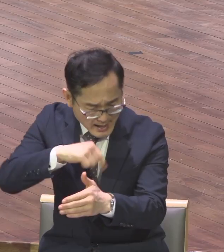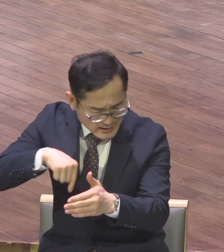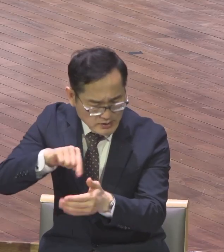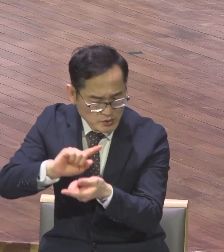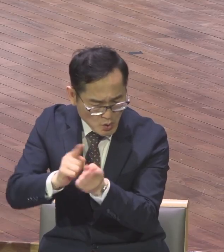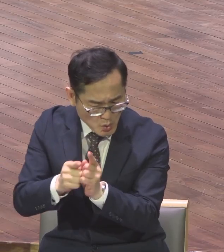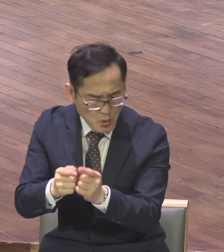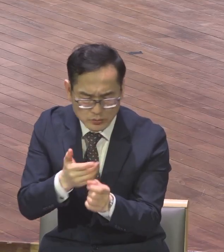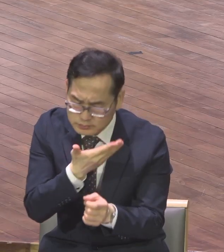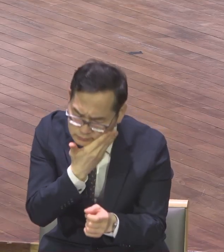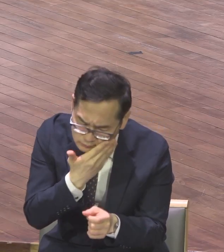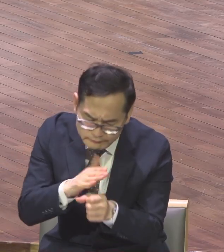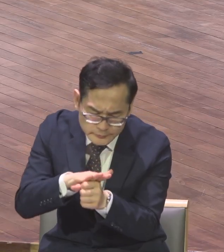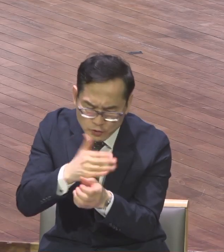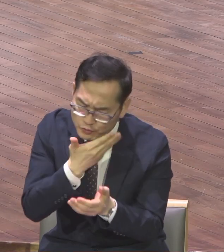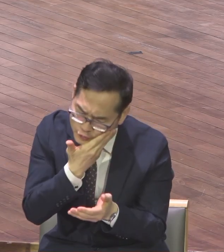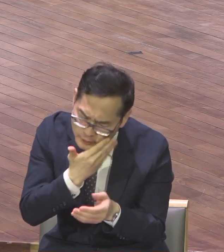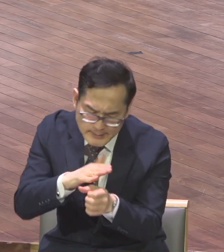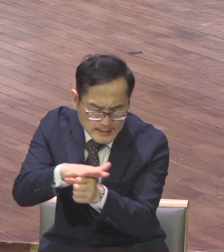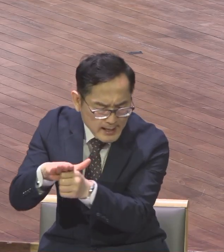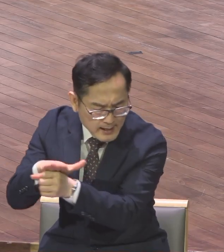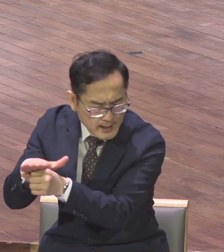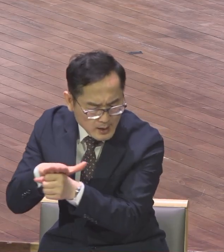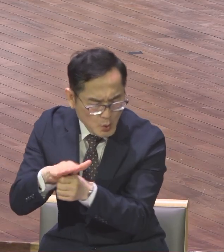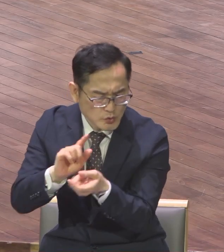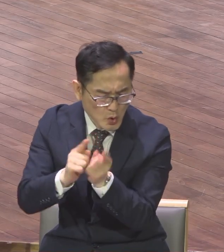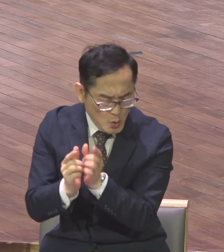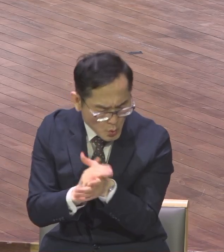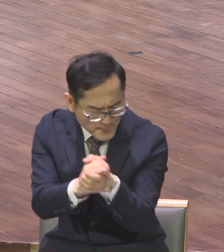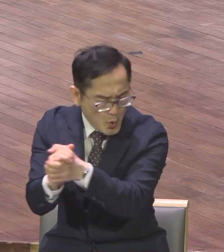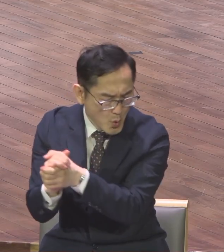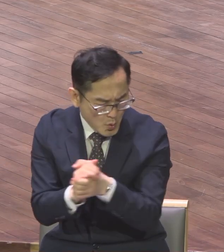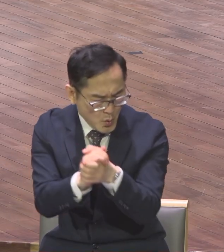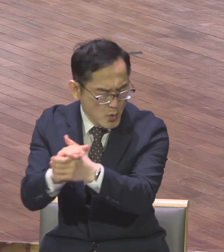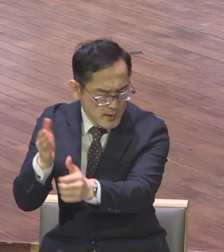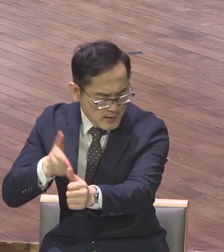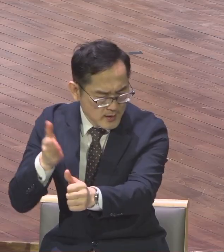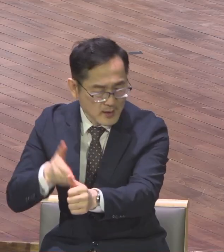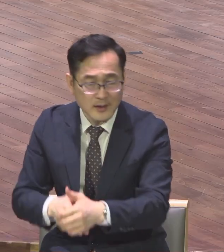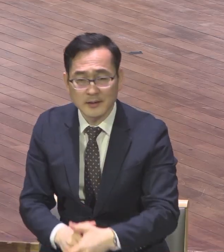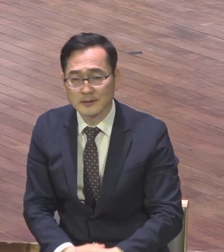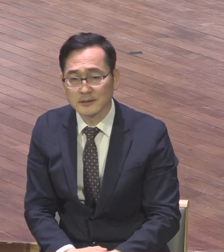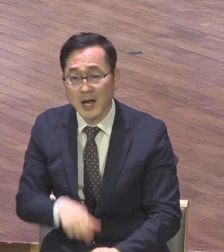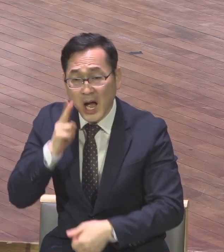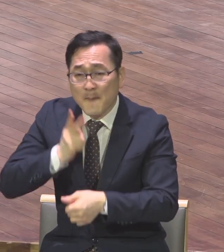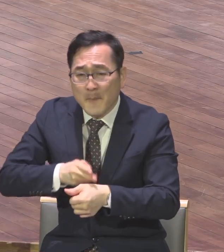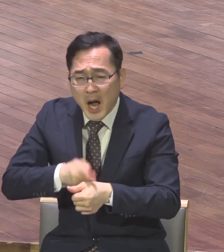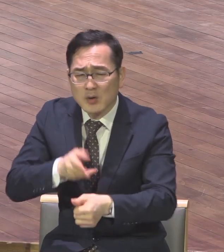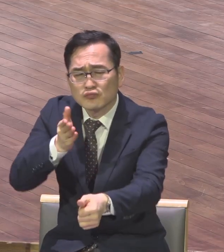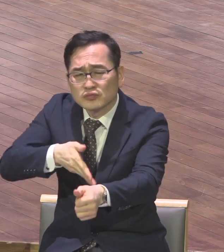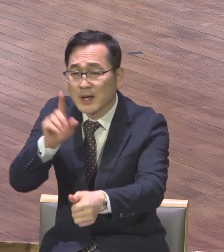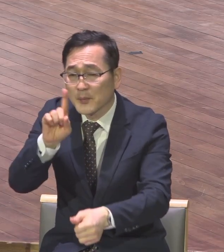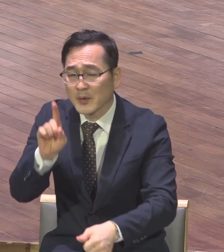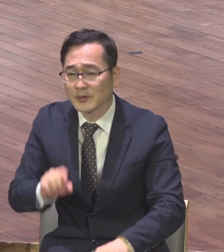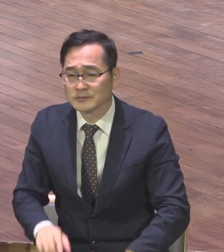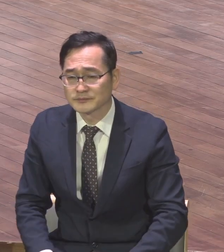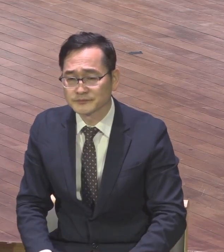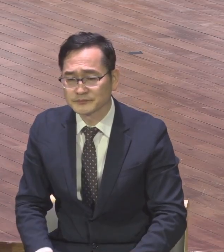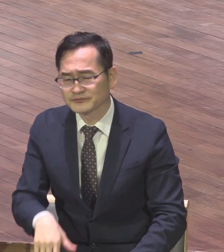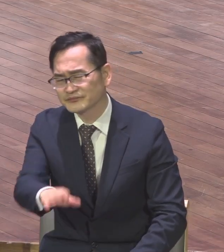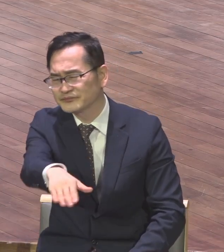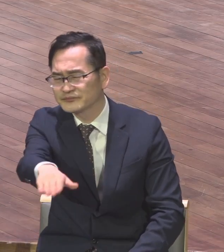안에서 서로 귀히 여기며 너희끼리 화목하라. 사도 바울은